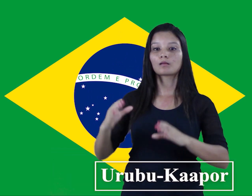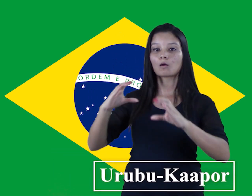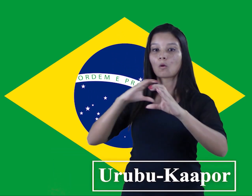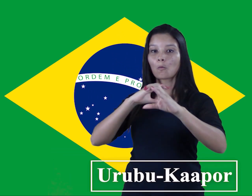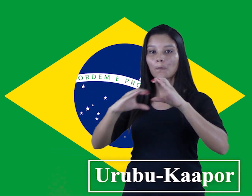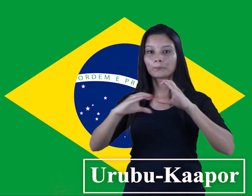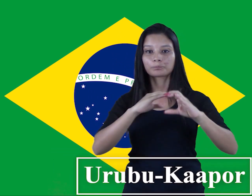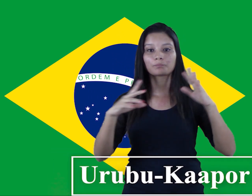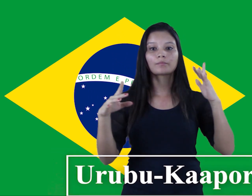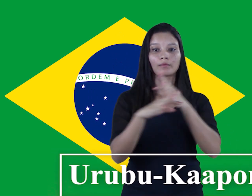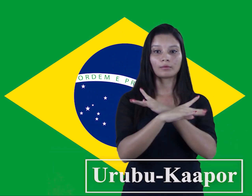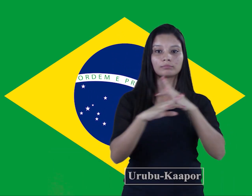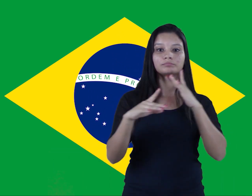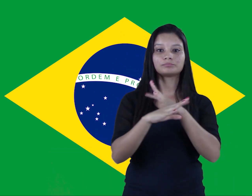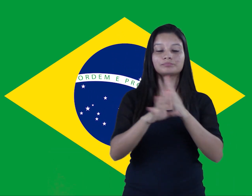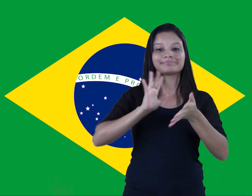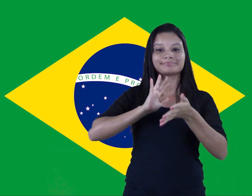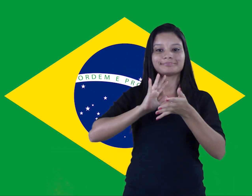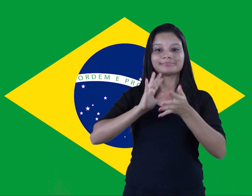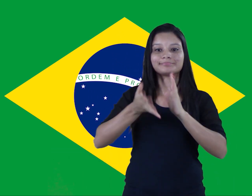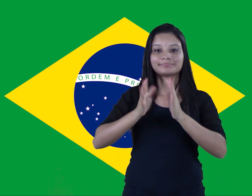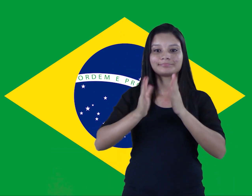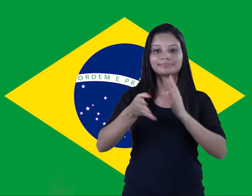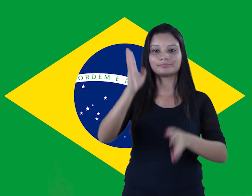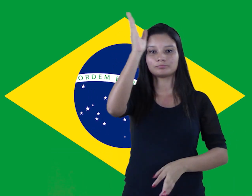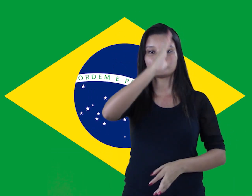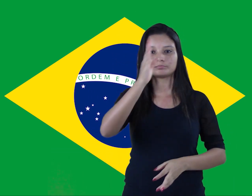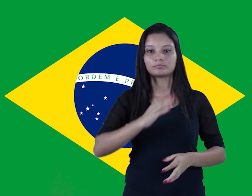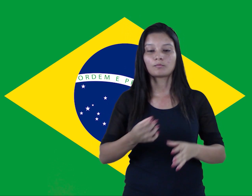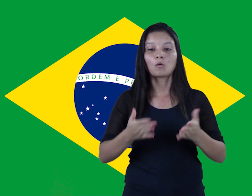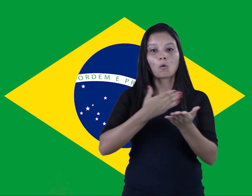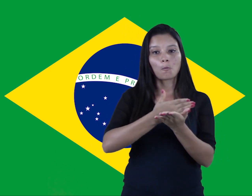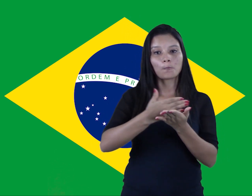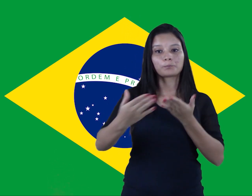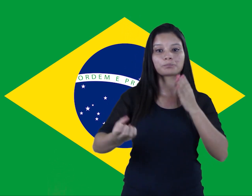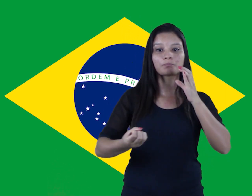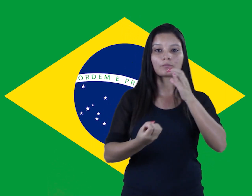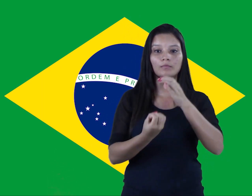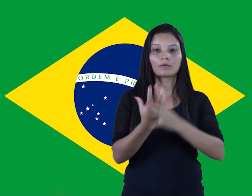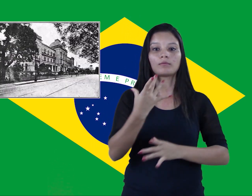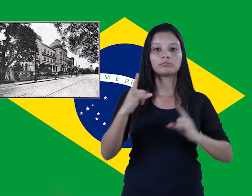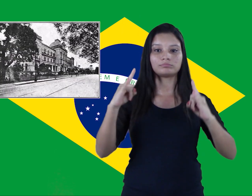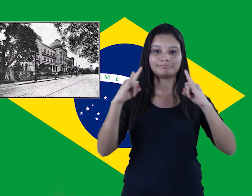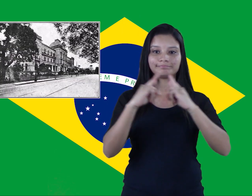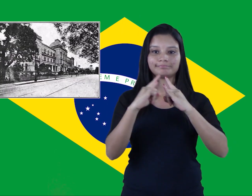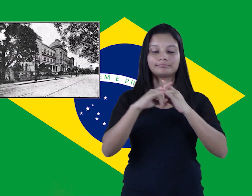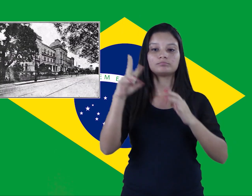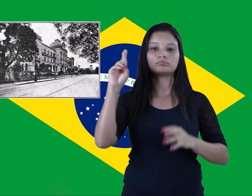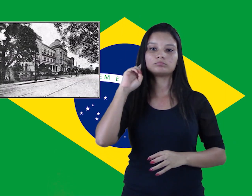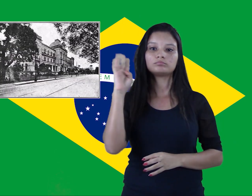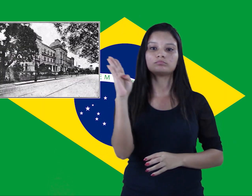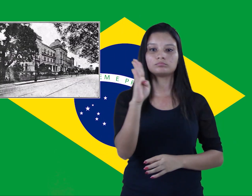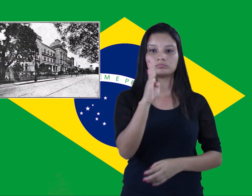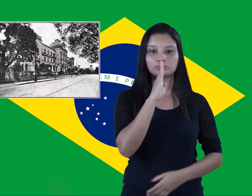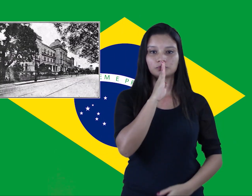comunicação urbana em língua de sinais no Brasil começou com a criação do Instituto Imperial de Surdo